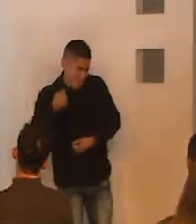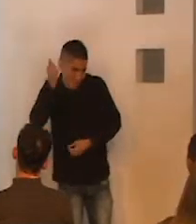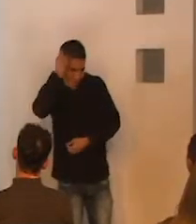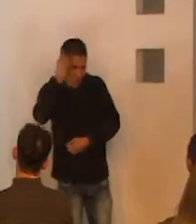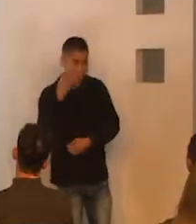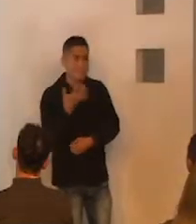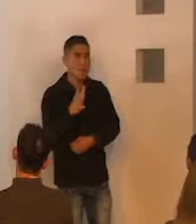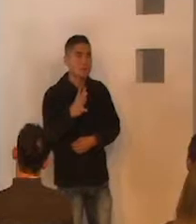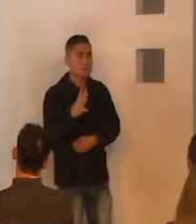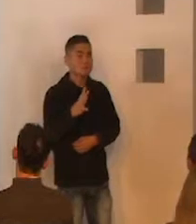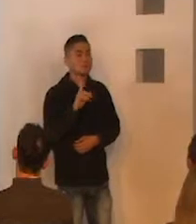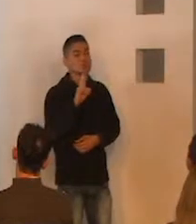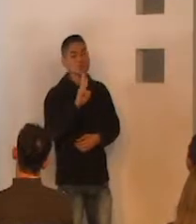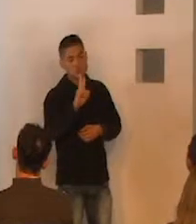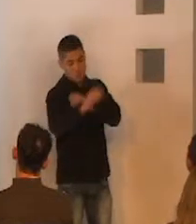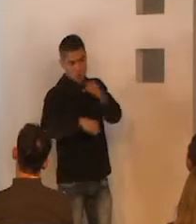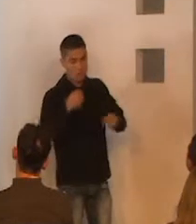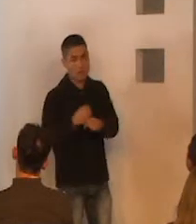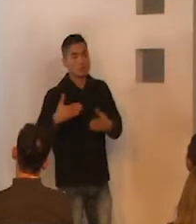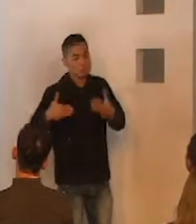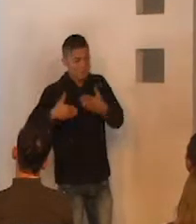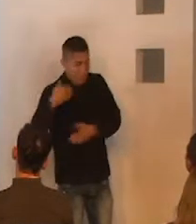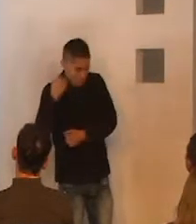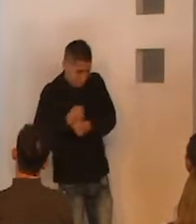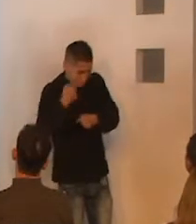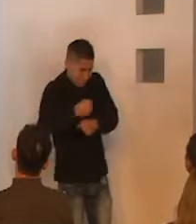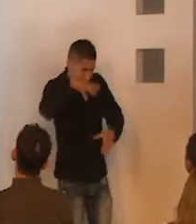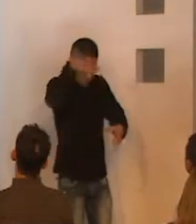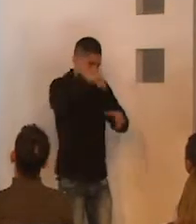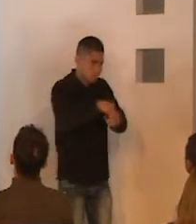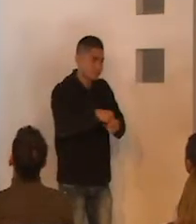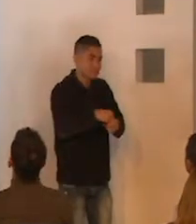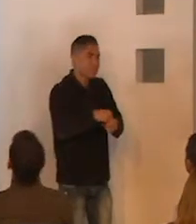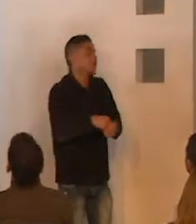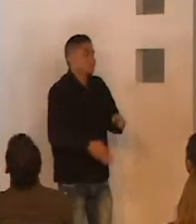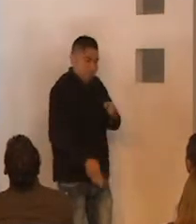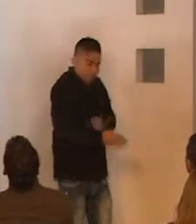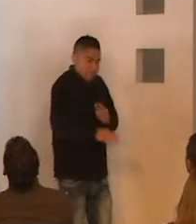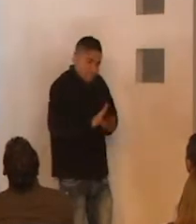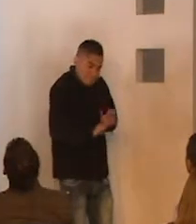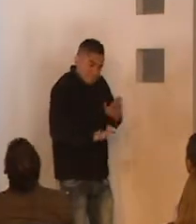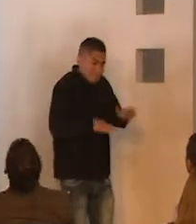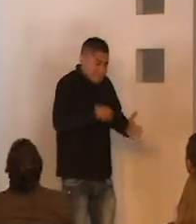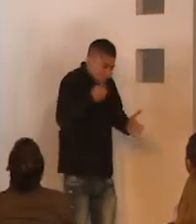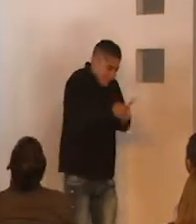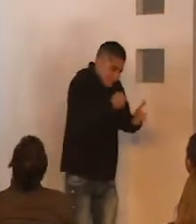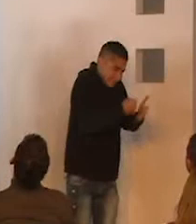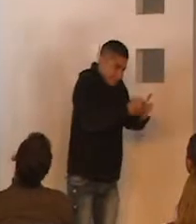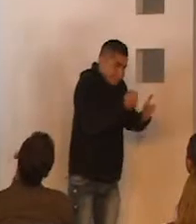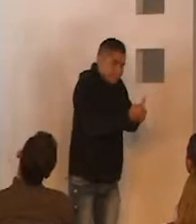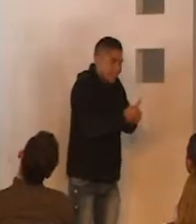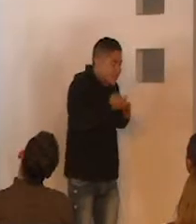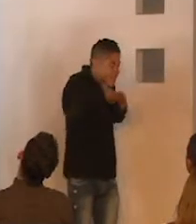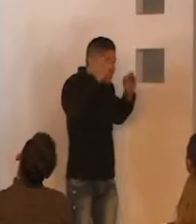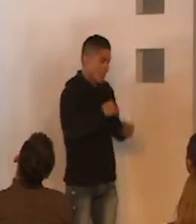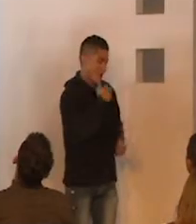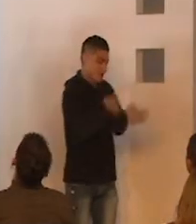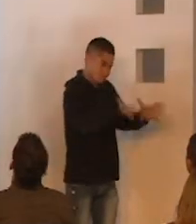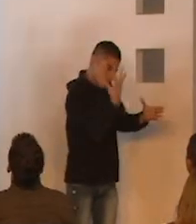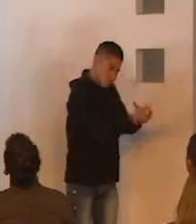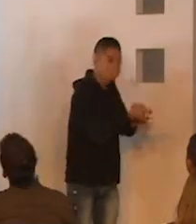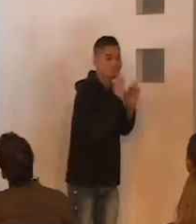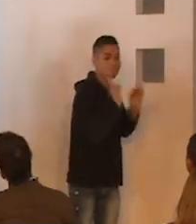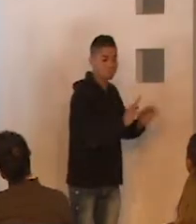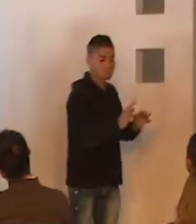años, y aún estamos pues en esos pasos para tratar de realmente llegar a un verdadero proceso de